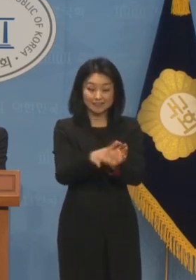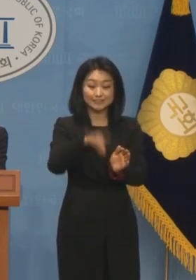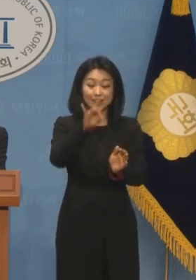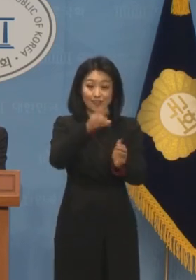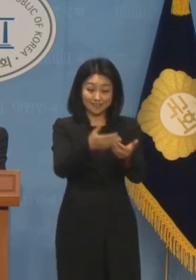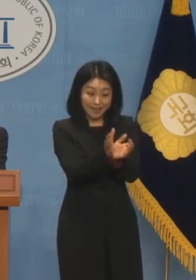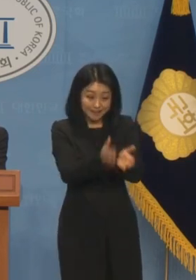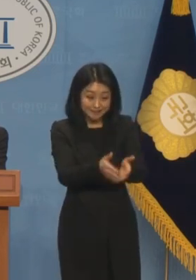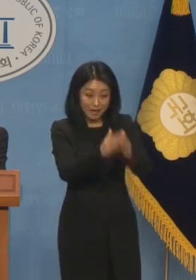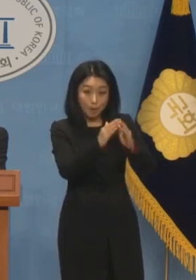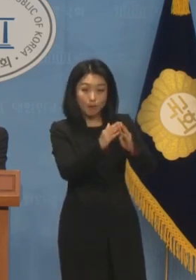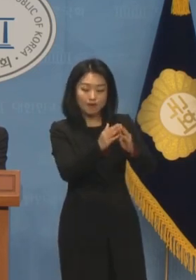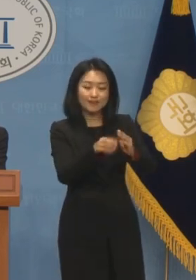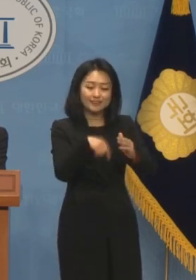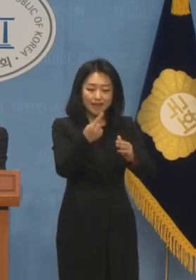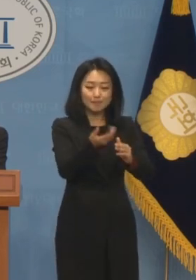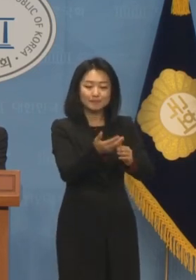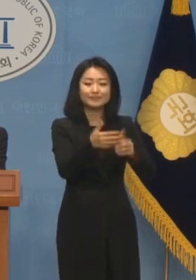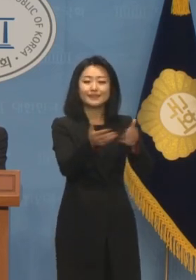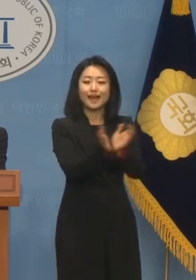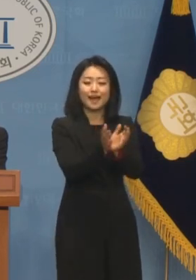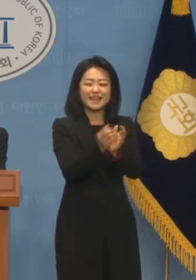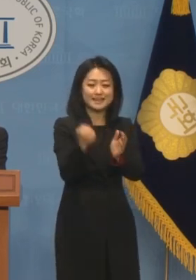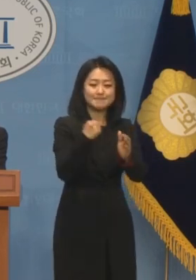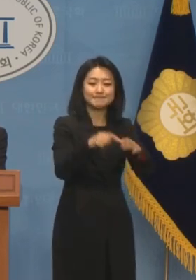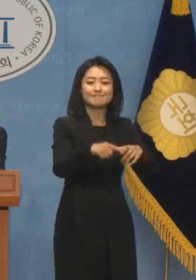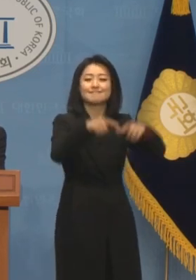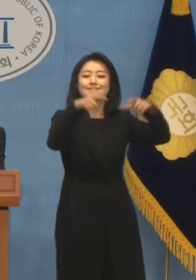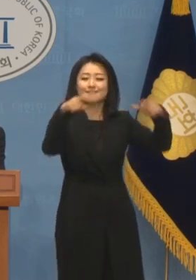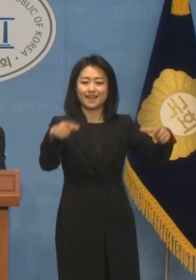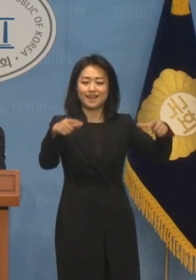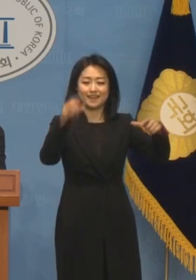정당으로 성장시킬 수 있다고 자신 있어 합니다.